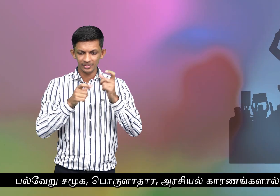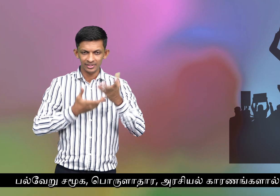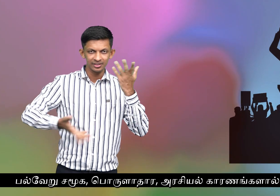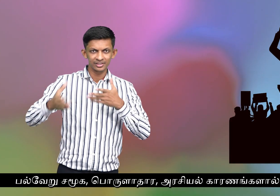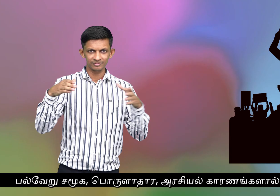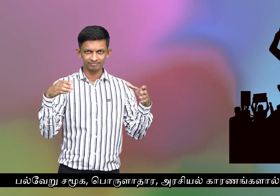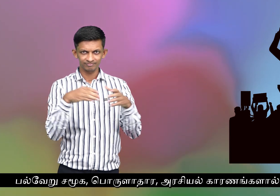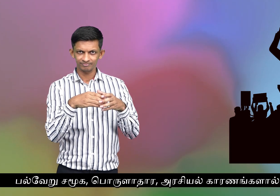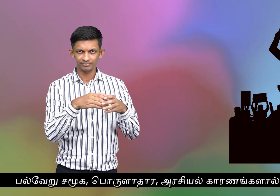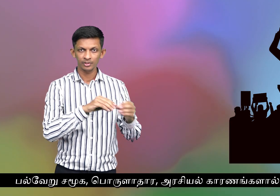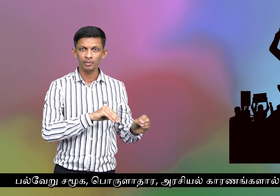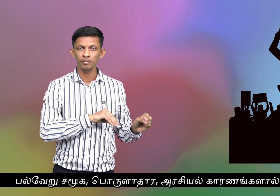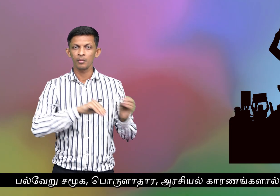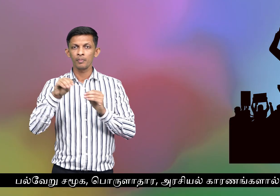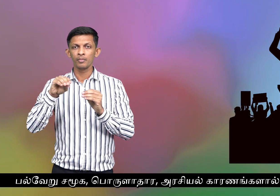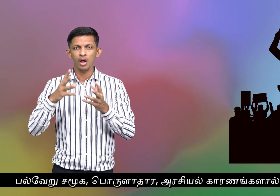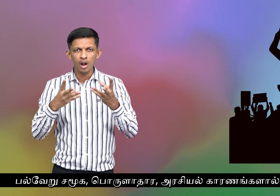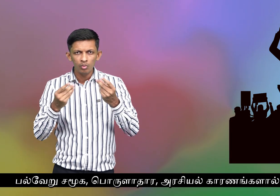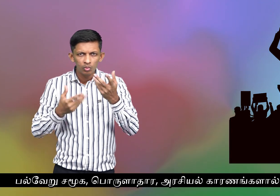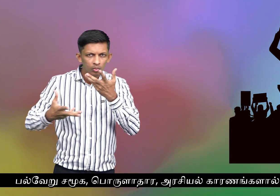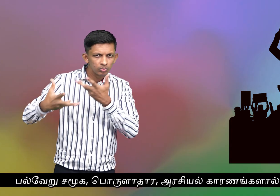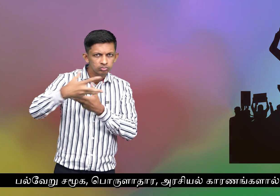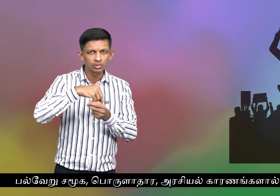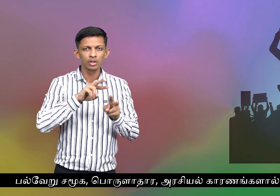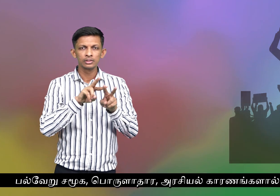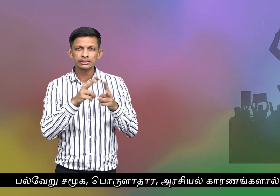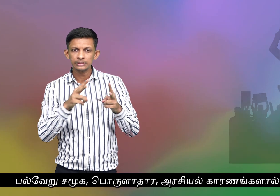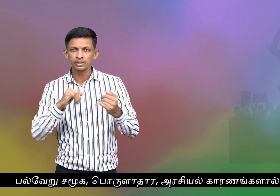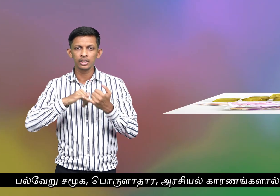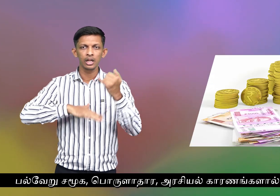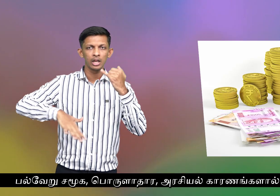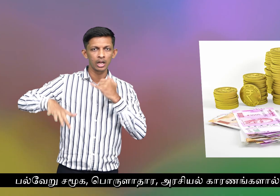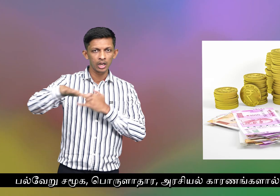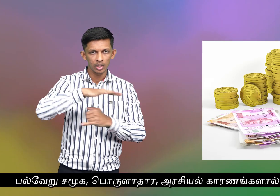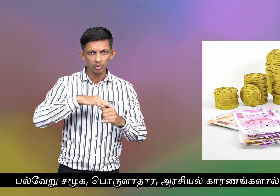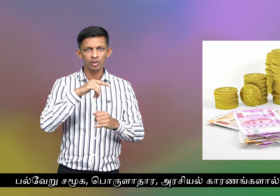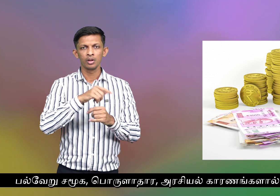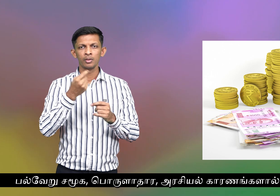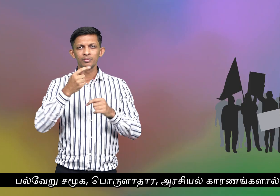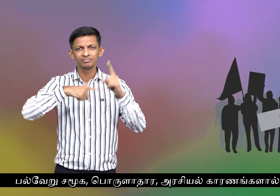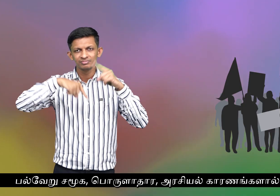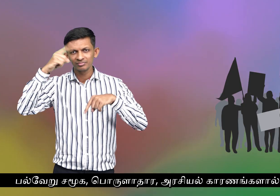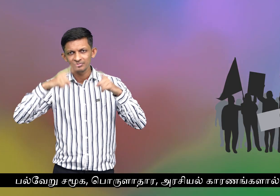பல்வேறு சமூக, பொருளாதார, அரசியல் காரணங்களால் இடம்பெயர்வு எழுகிறது.